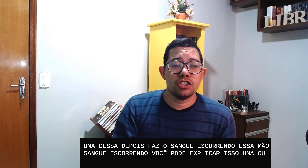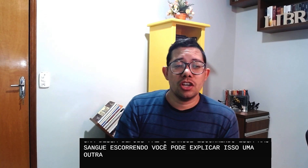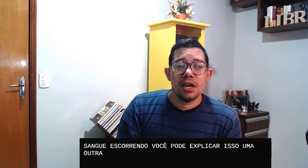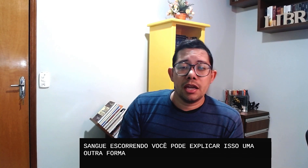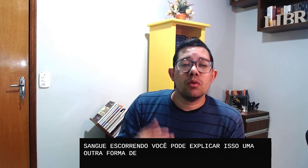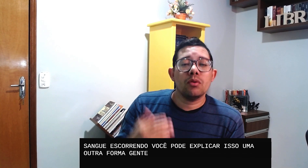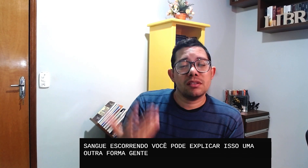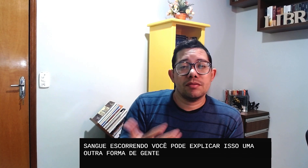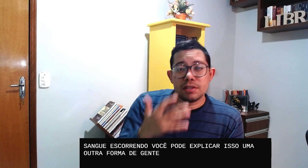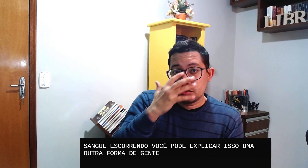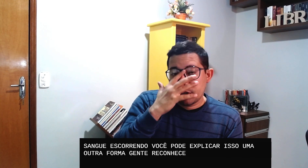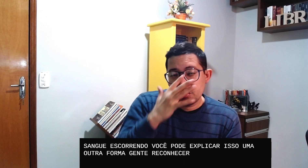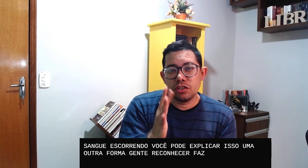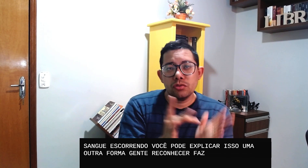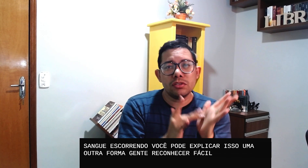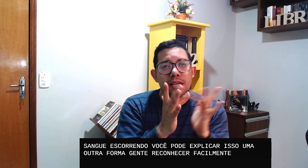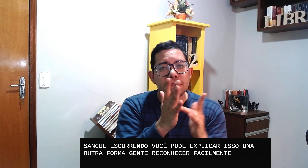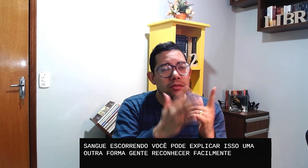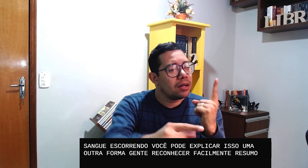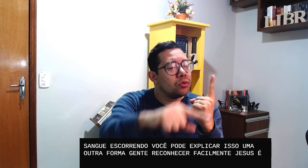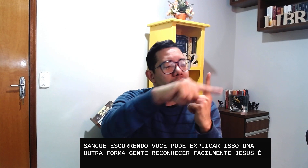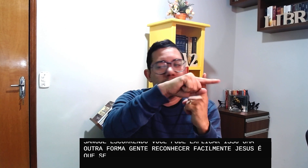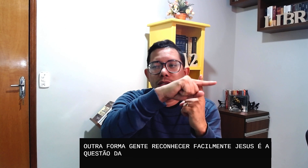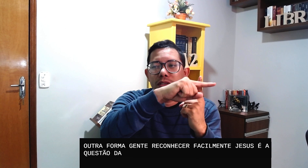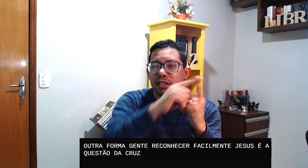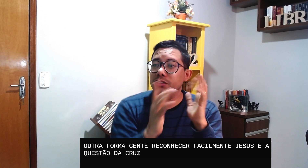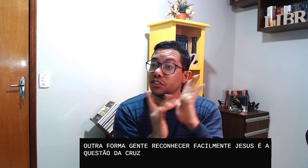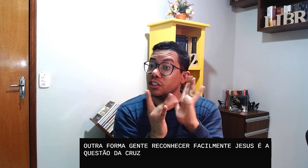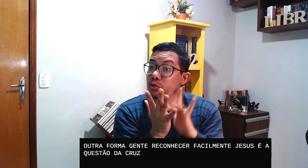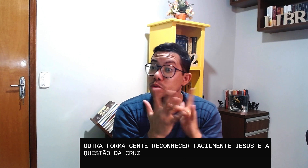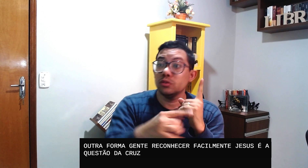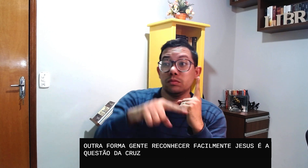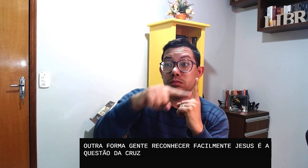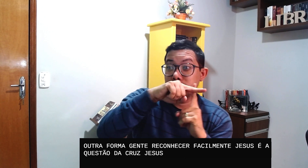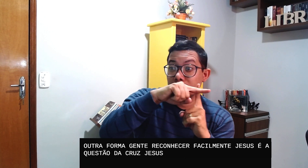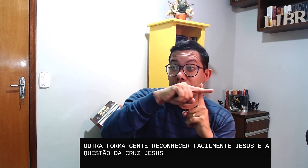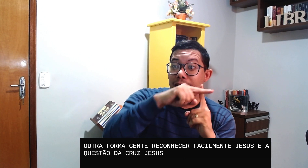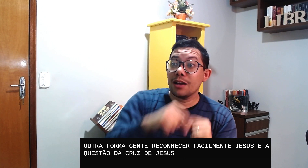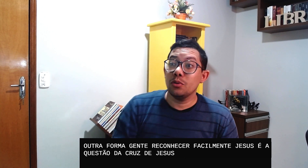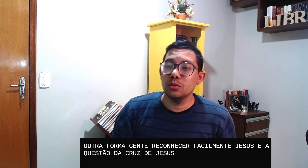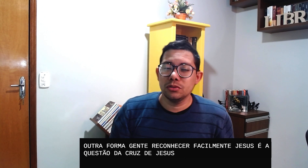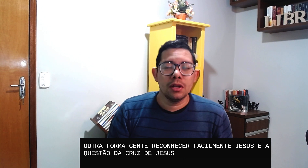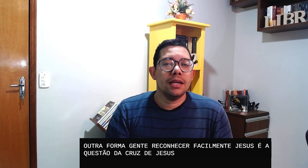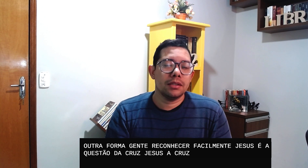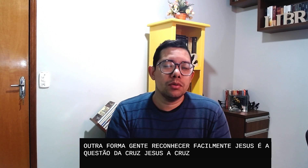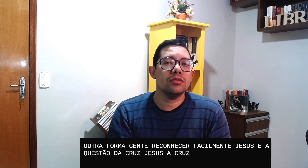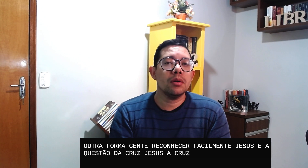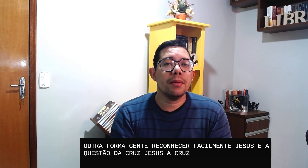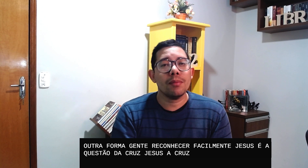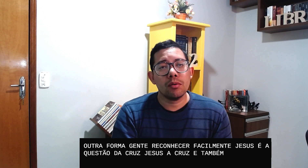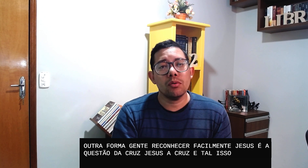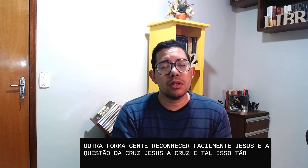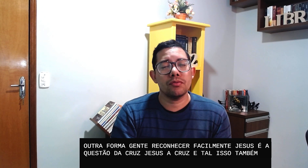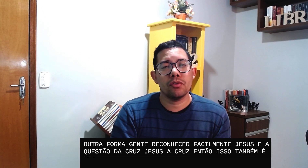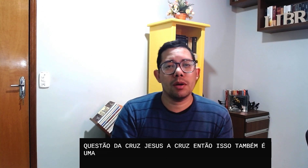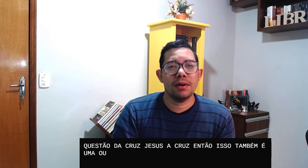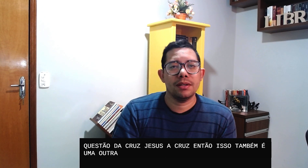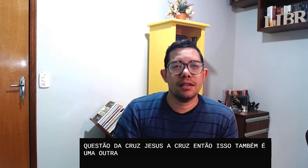gente reconhecer facilmente Jesus é a questão da cruz. Então, Jesus, a cruz. Então, isso também é uma outra forma, né, de